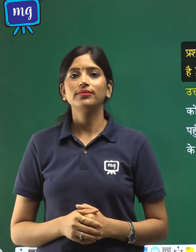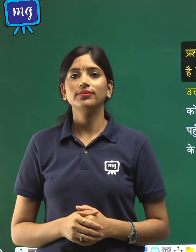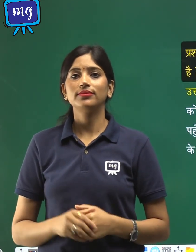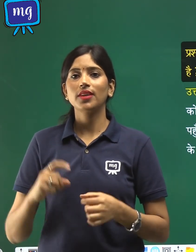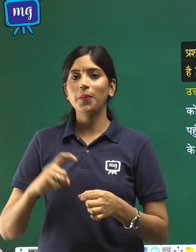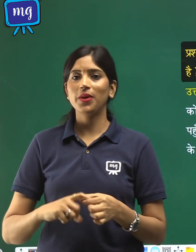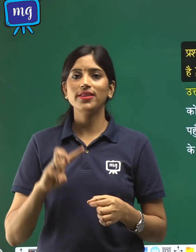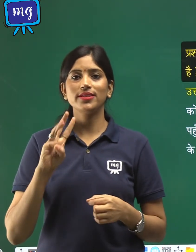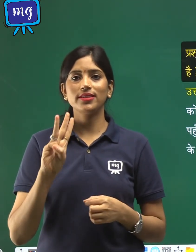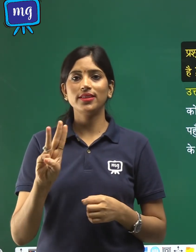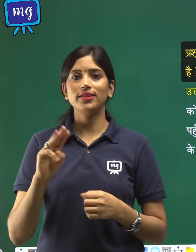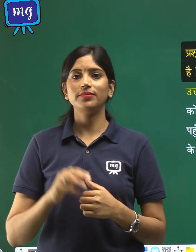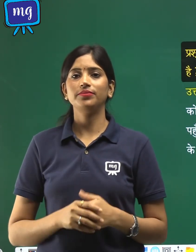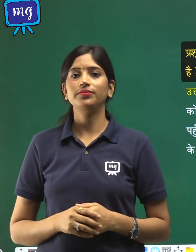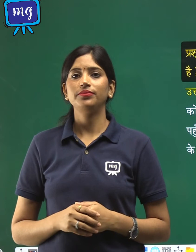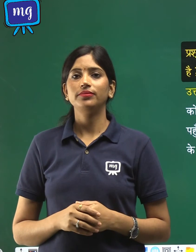प्रश्न 3,